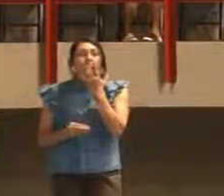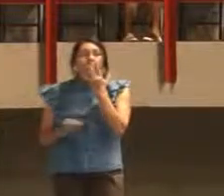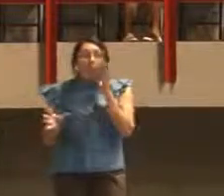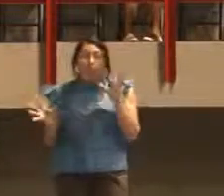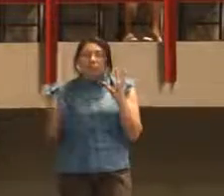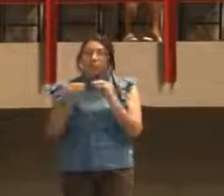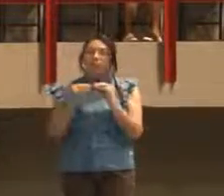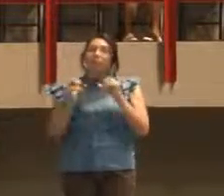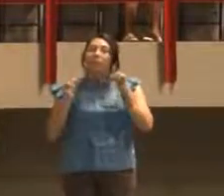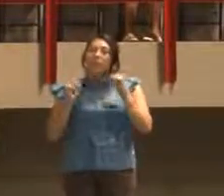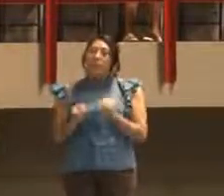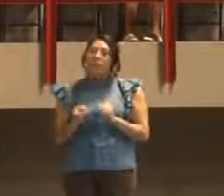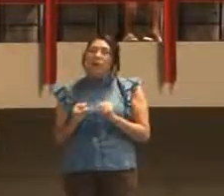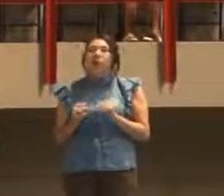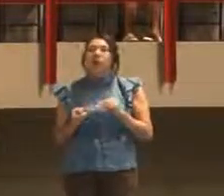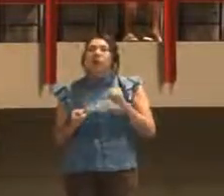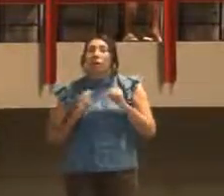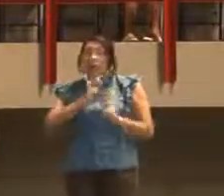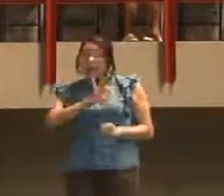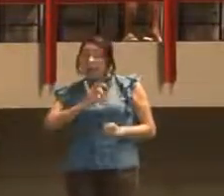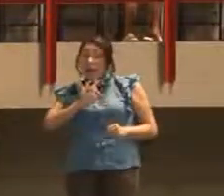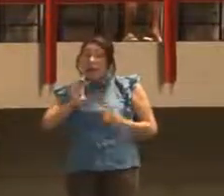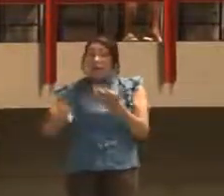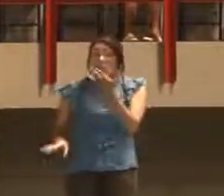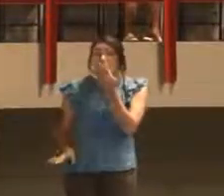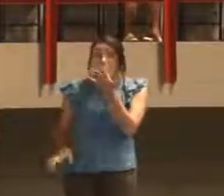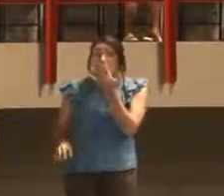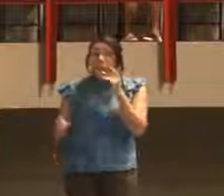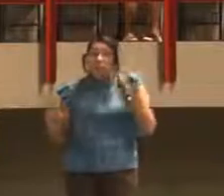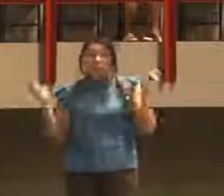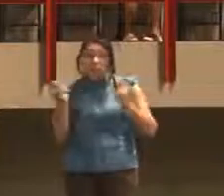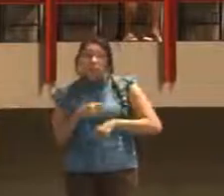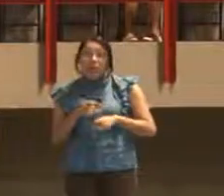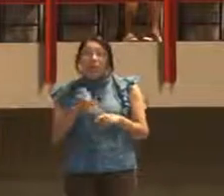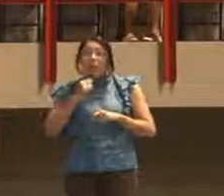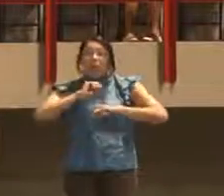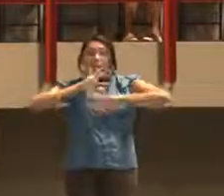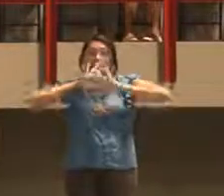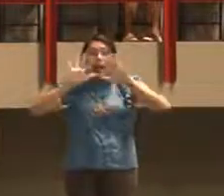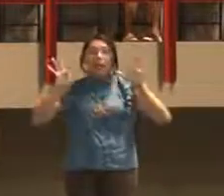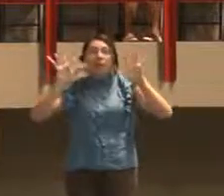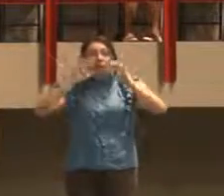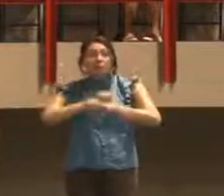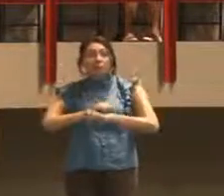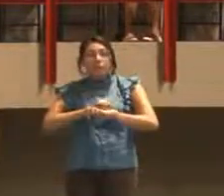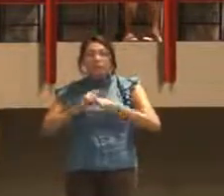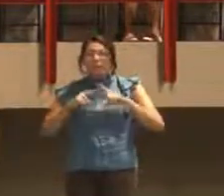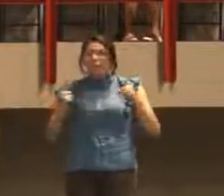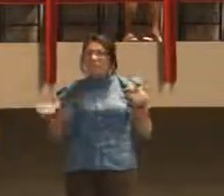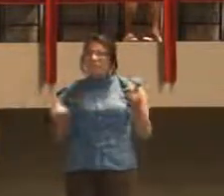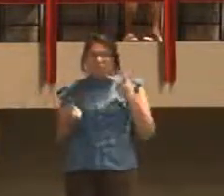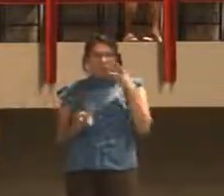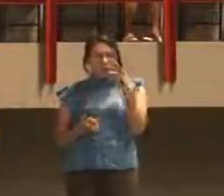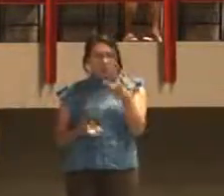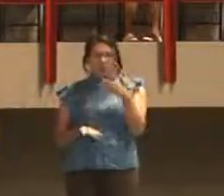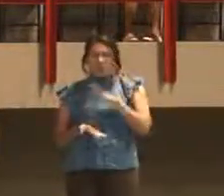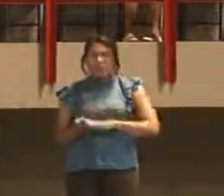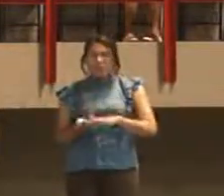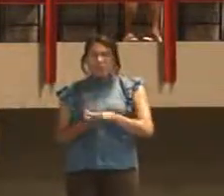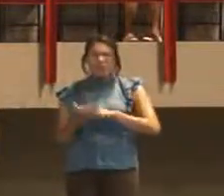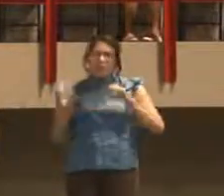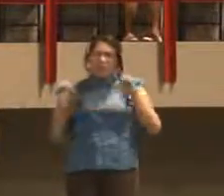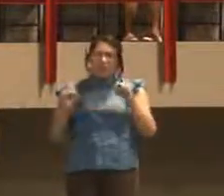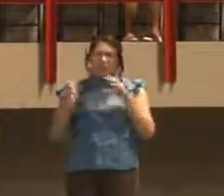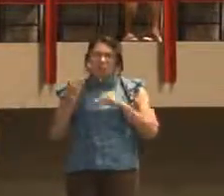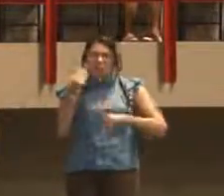cores secundárias. Aí cada cor secundária dessa pode ter também claro e escuro. Mas o enunciado não diz que eu posso misturar o branco com o preto. Se dissesse, eu ia ter